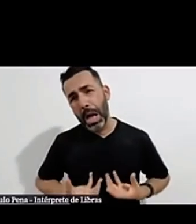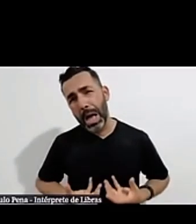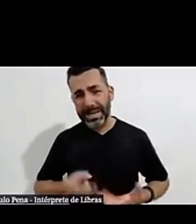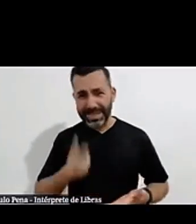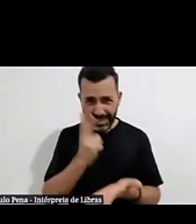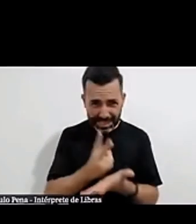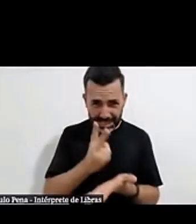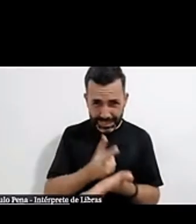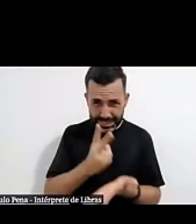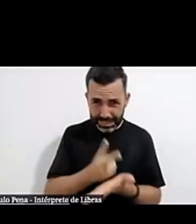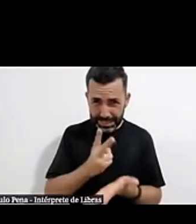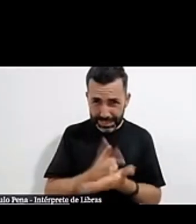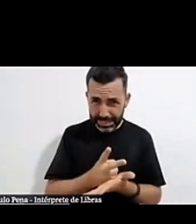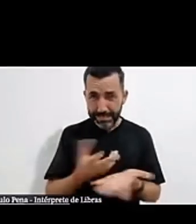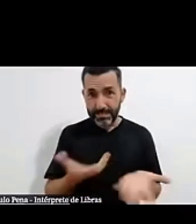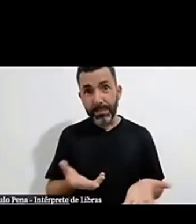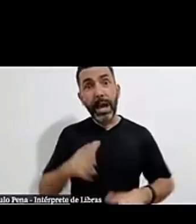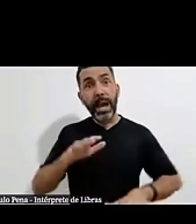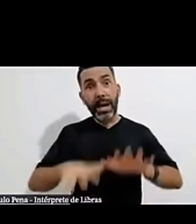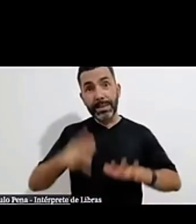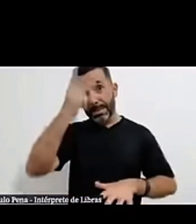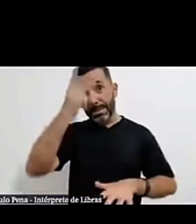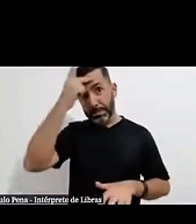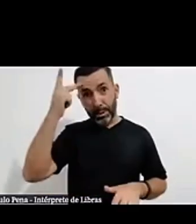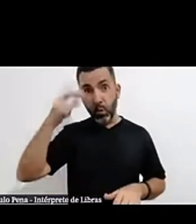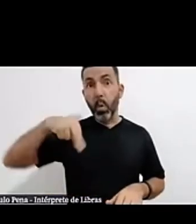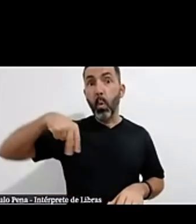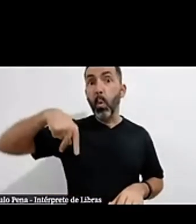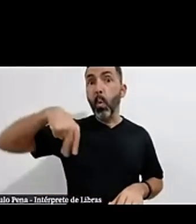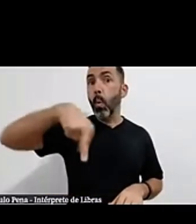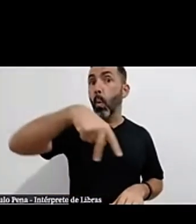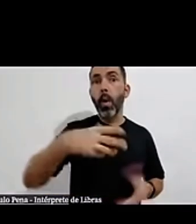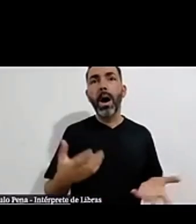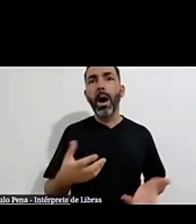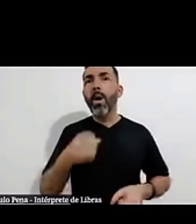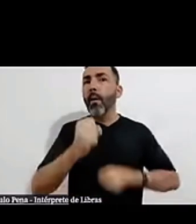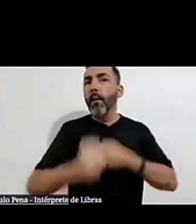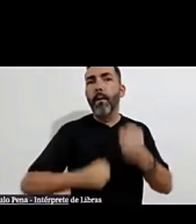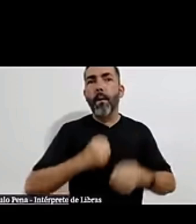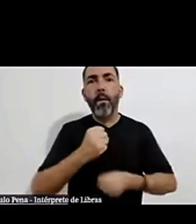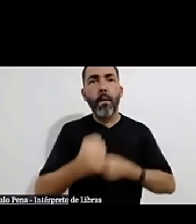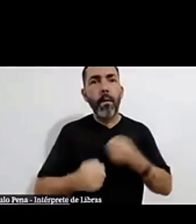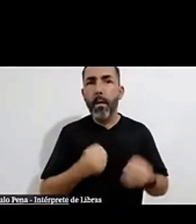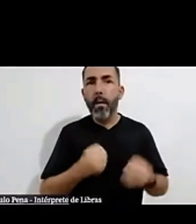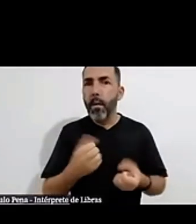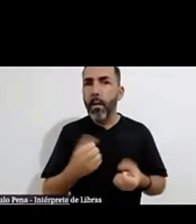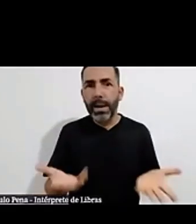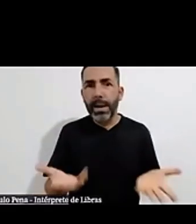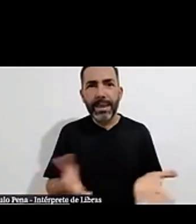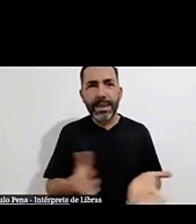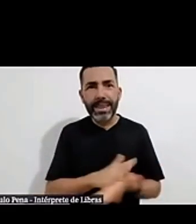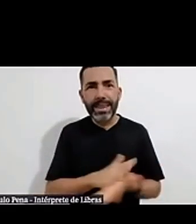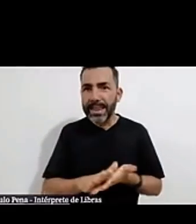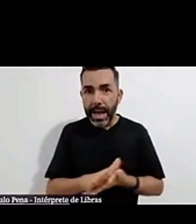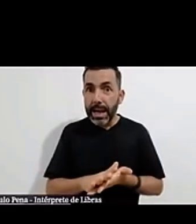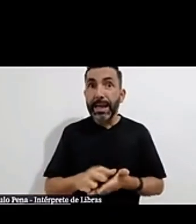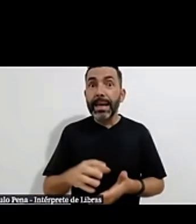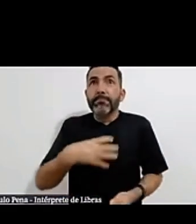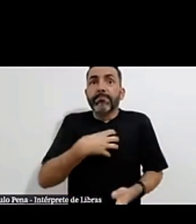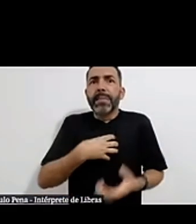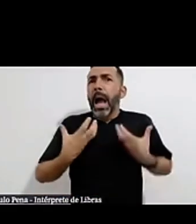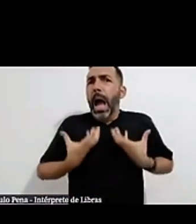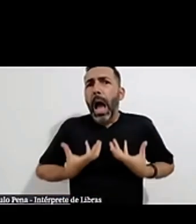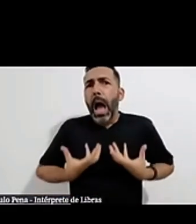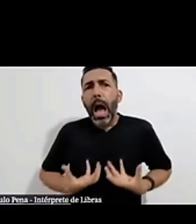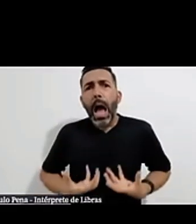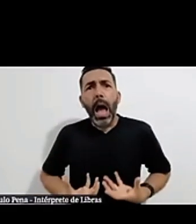geralmente o sedentário, ele não faz exercício, não é porque ele não quer, é porque ele sente cansaço. Ele cansa só de pensar em fazer o